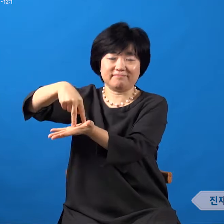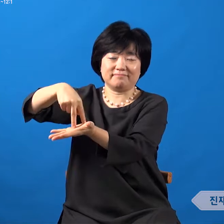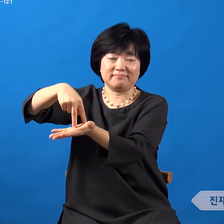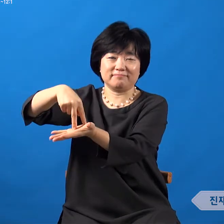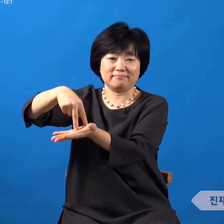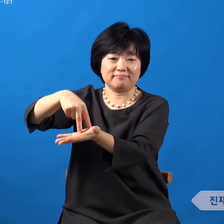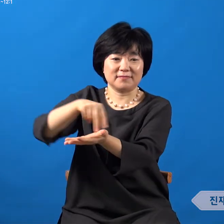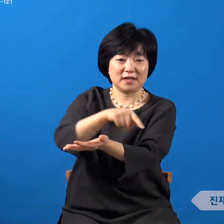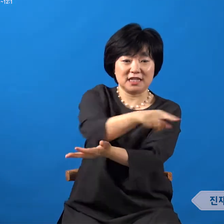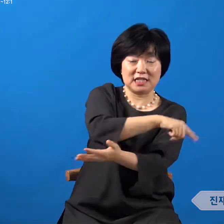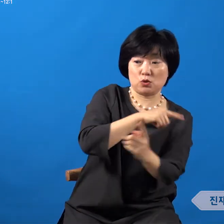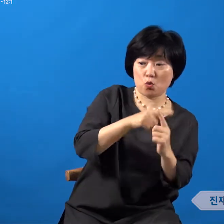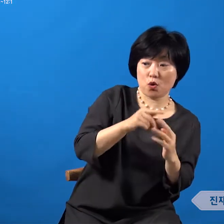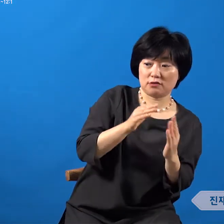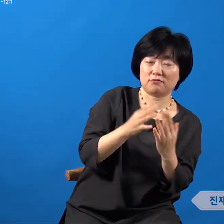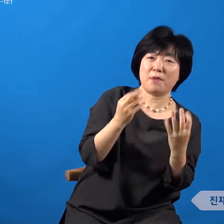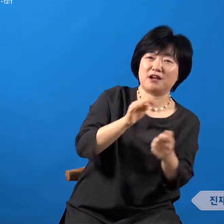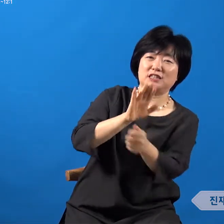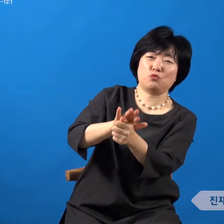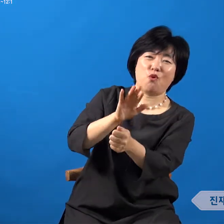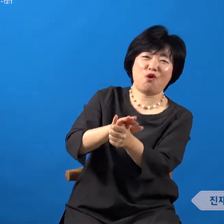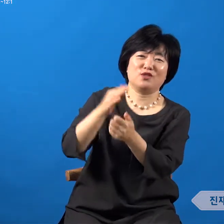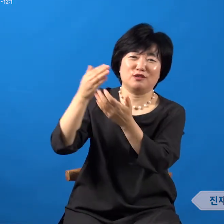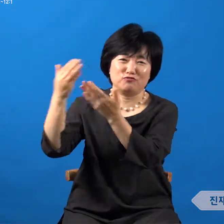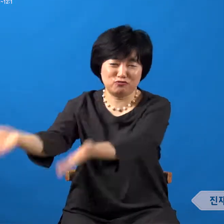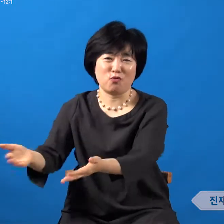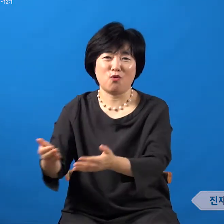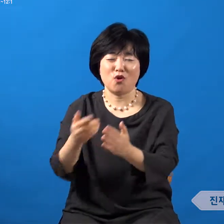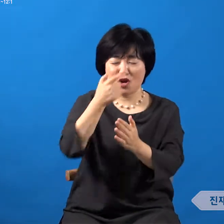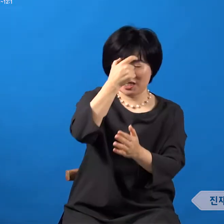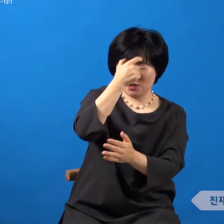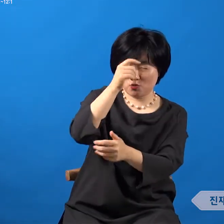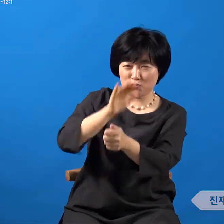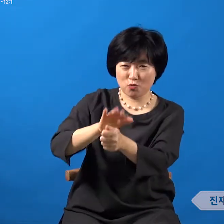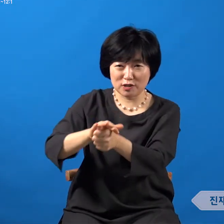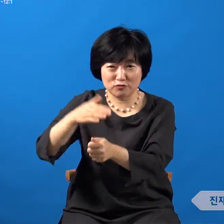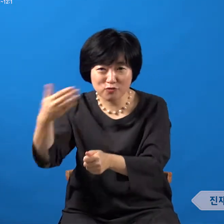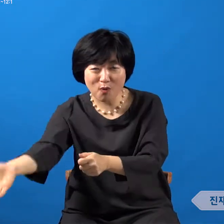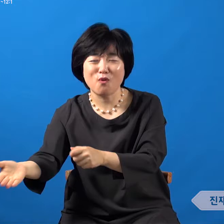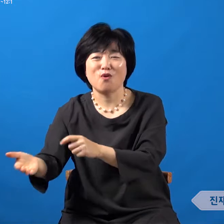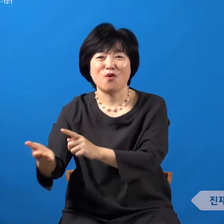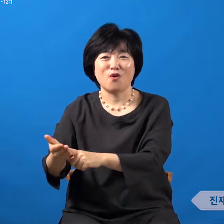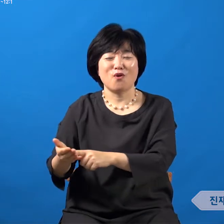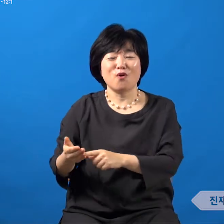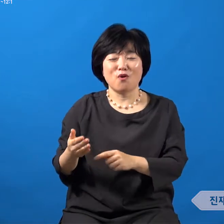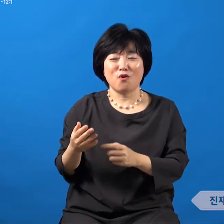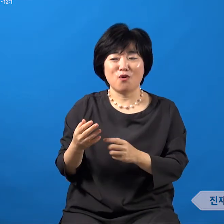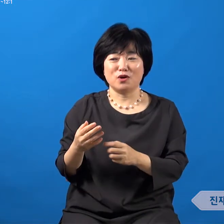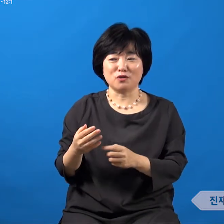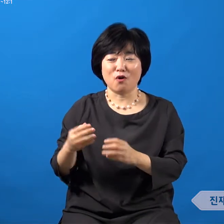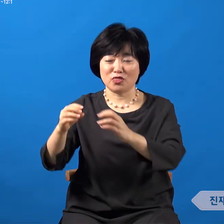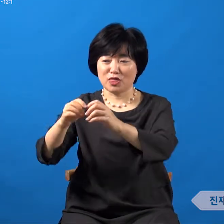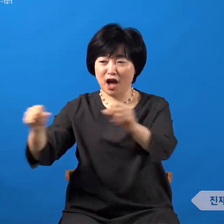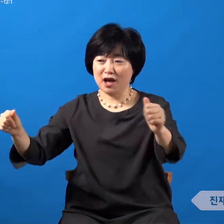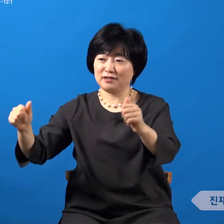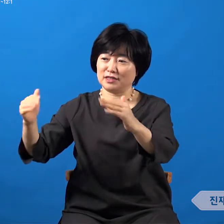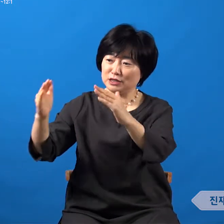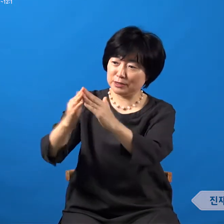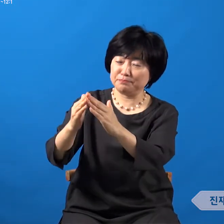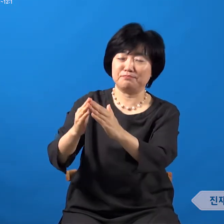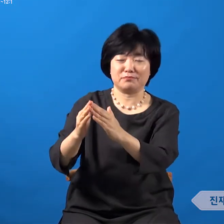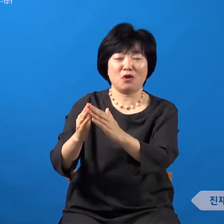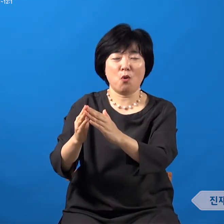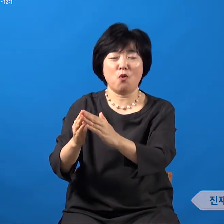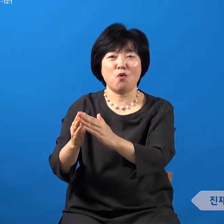하고 모교회에서도 많은 지원과 기도가 함께 갑니다. 많은 사람들이 기대를